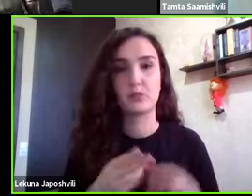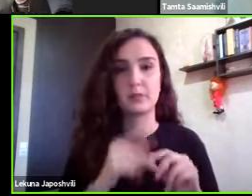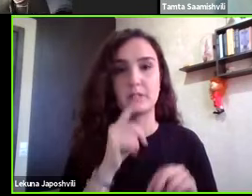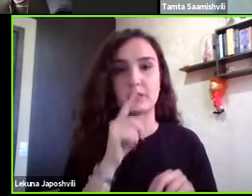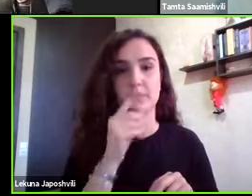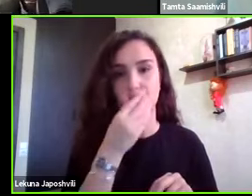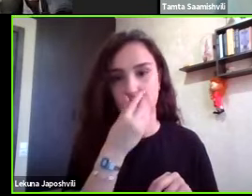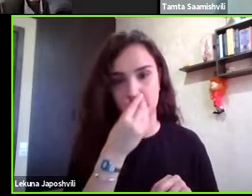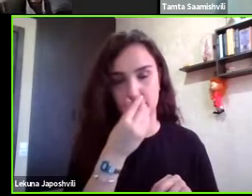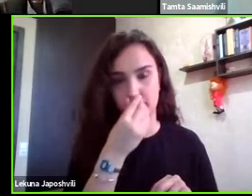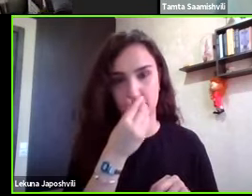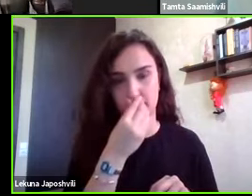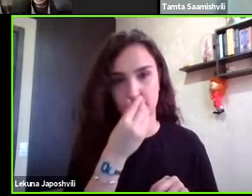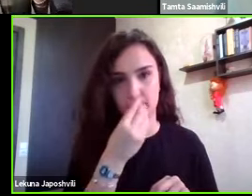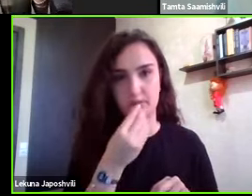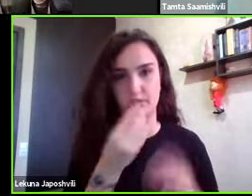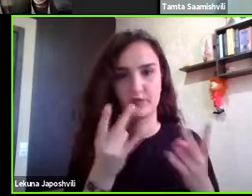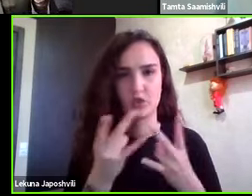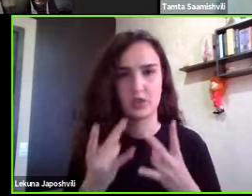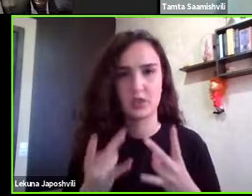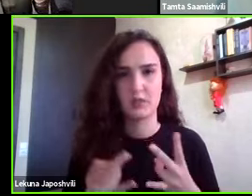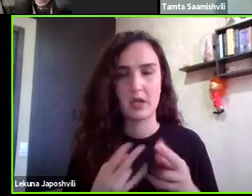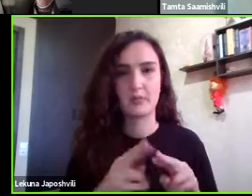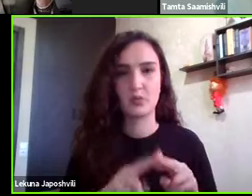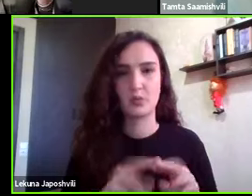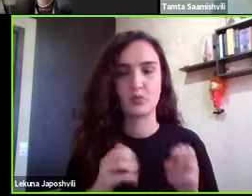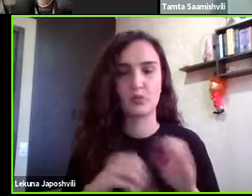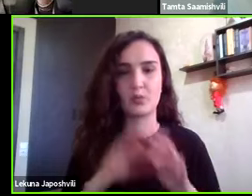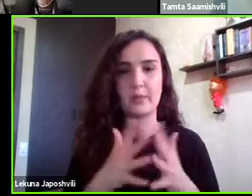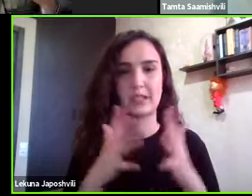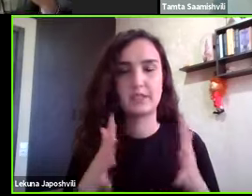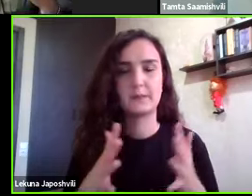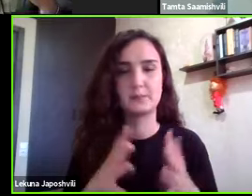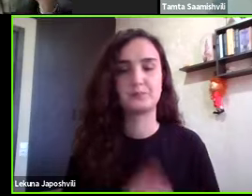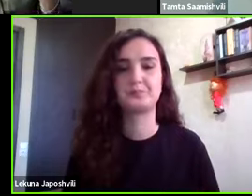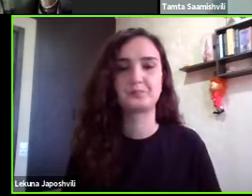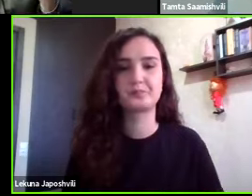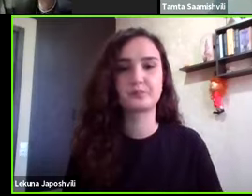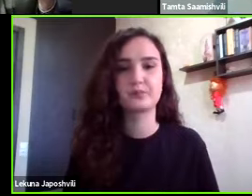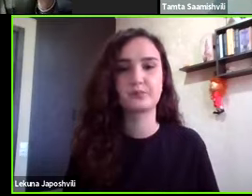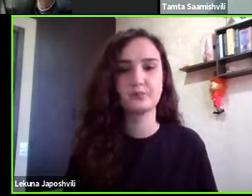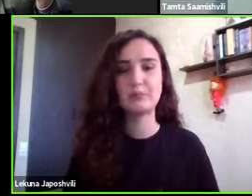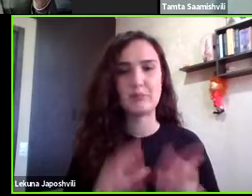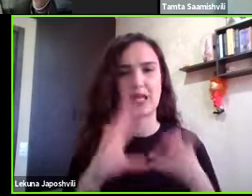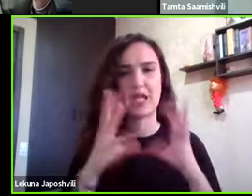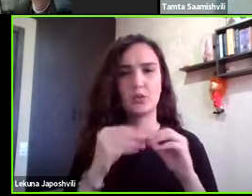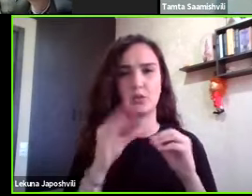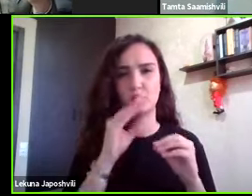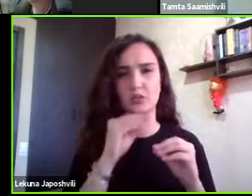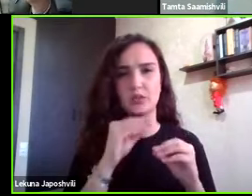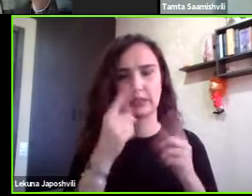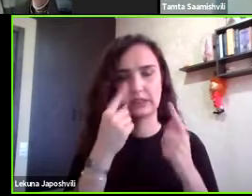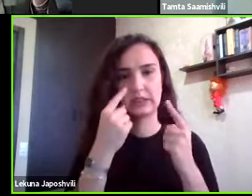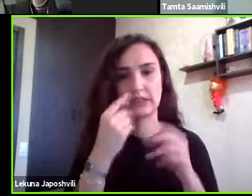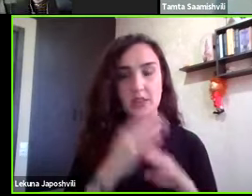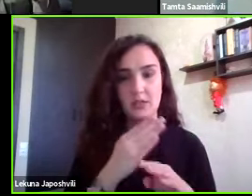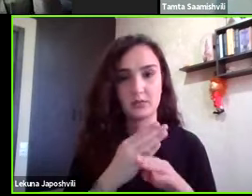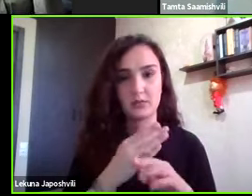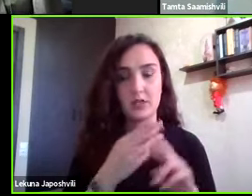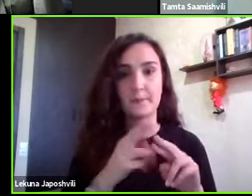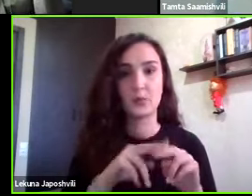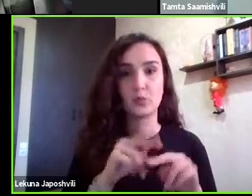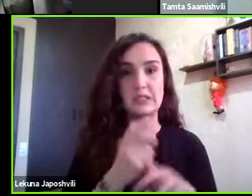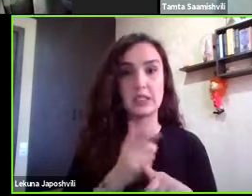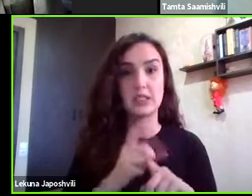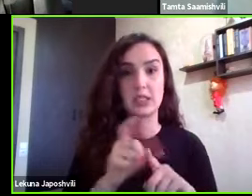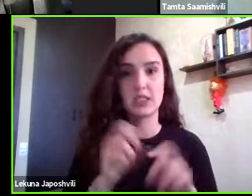მოწმენდა გვჭირდება ხოლმე, ამიტომ უფრო მეტი რაოდენობით, როდესაც თქვათ ტირილის აქტი არის, ამდენად